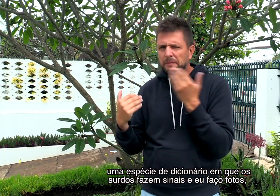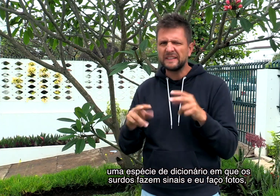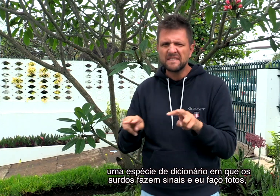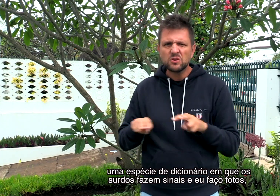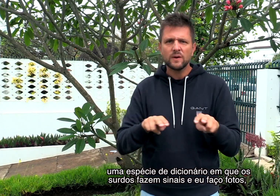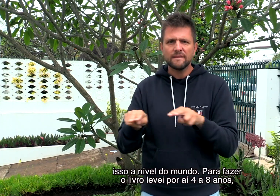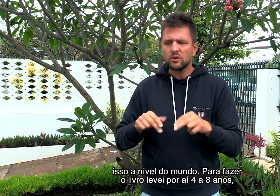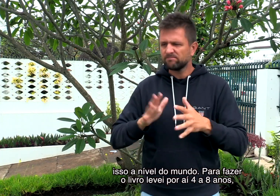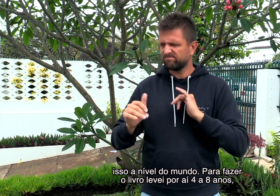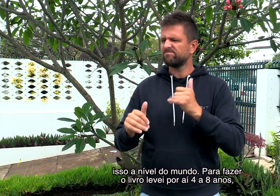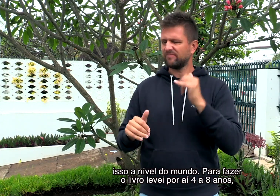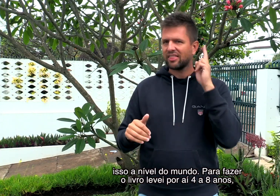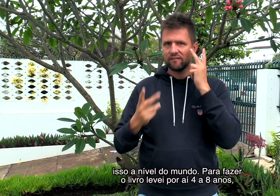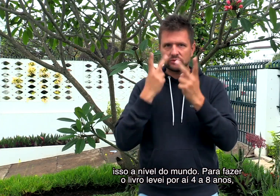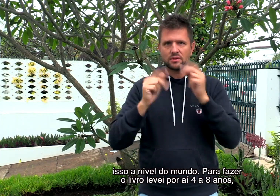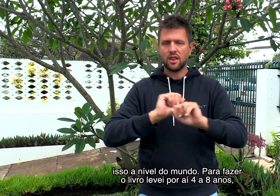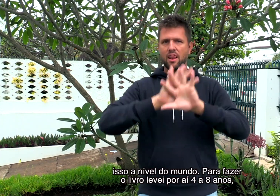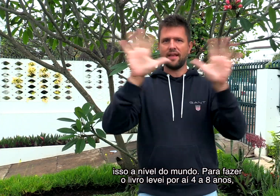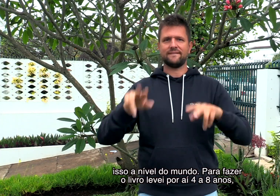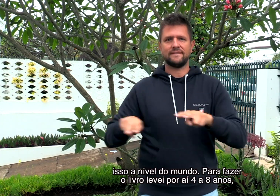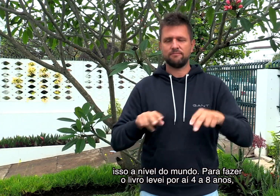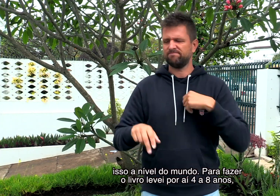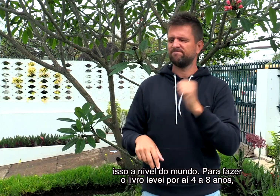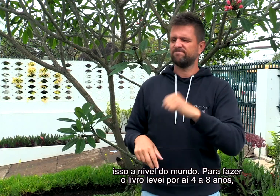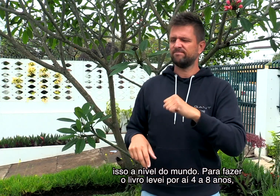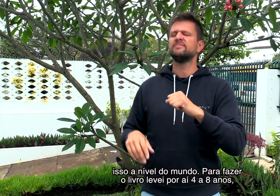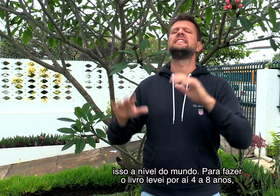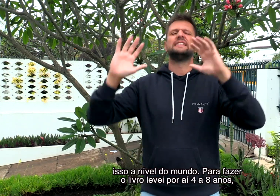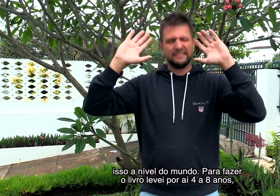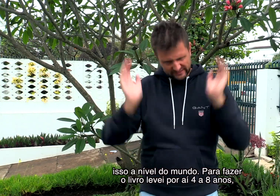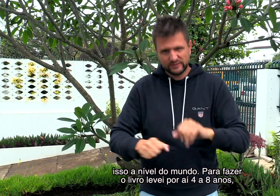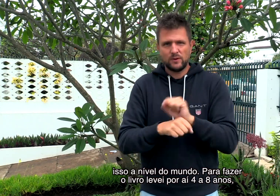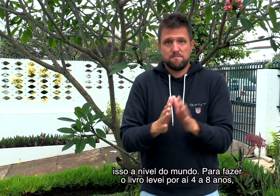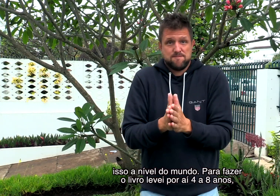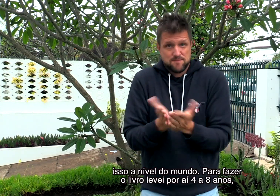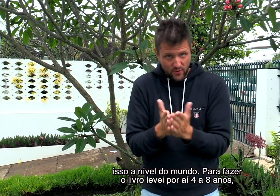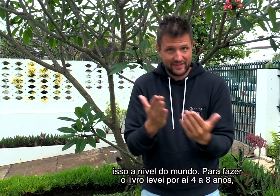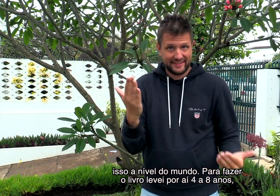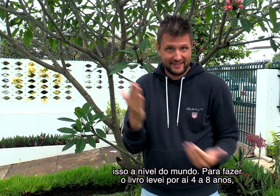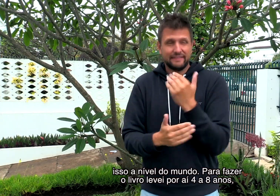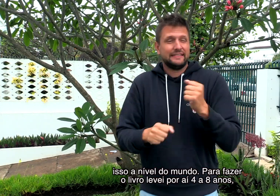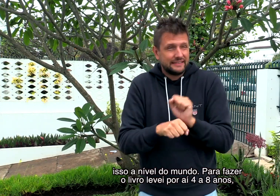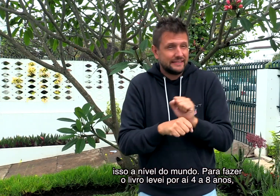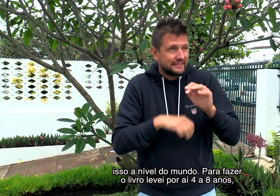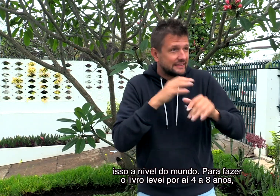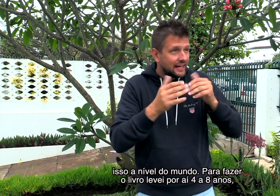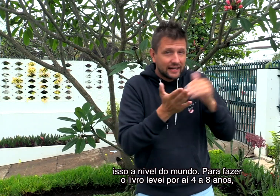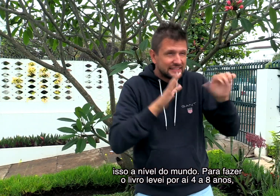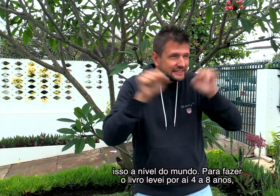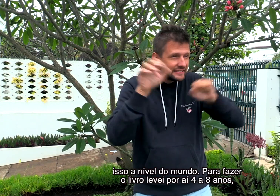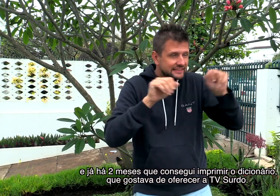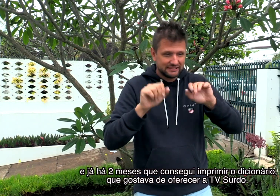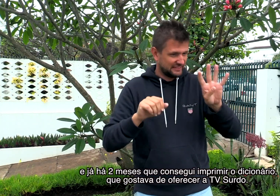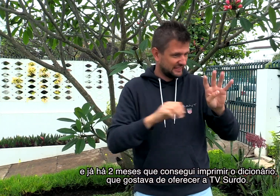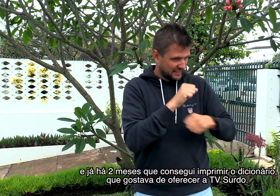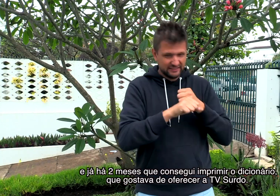faço fotos. Isso a nível do mundo. Para fazer o livro, levei por aí 4 a 8